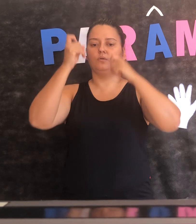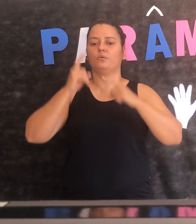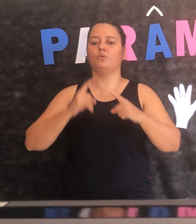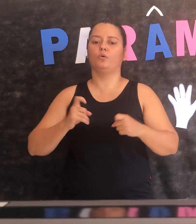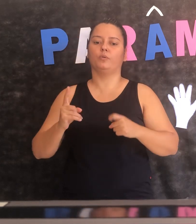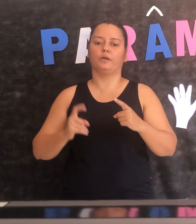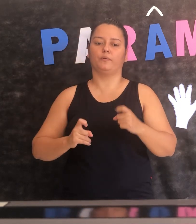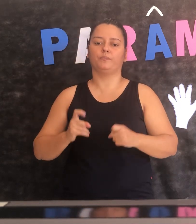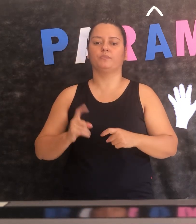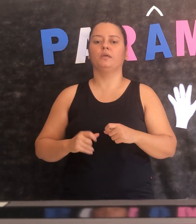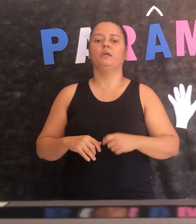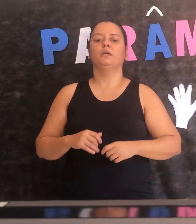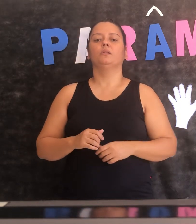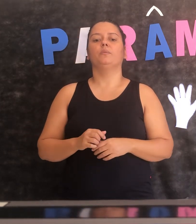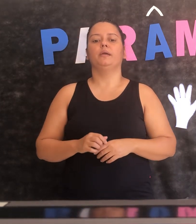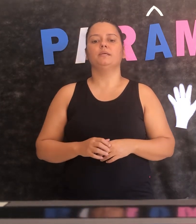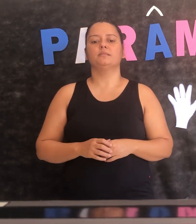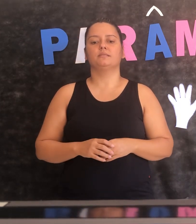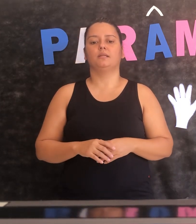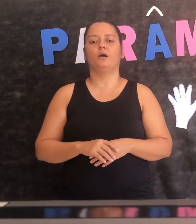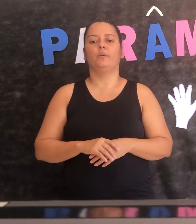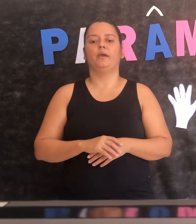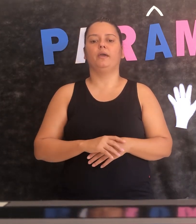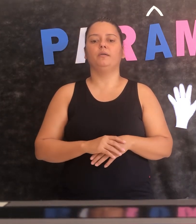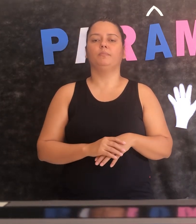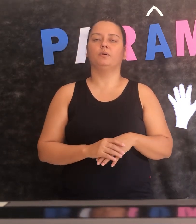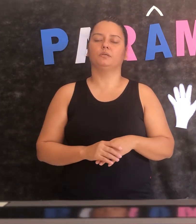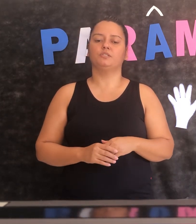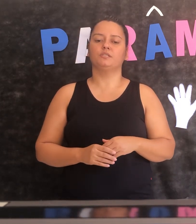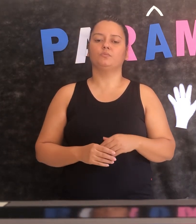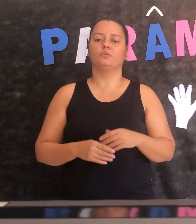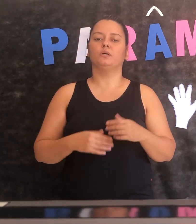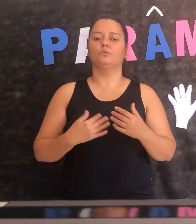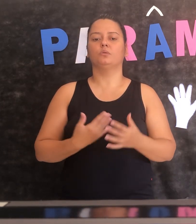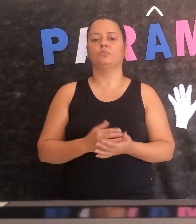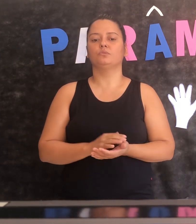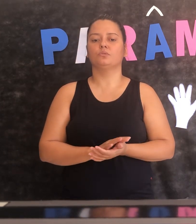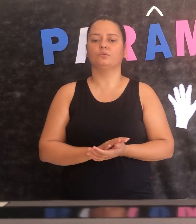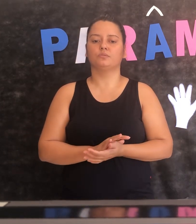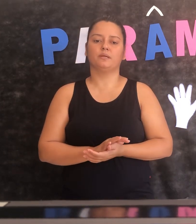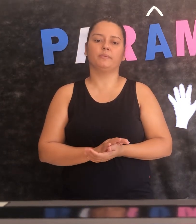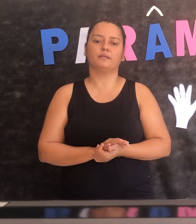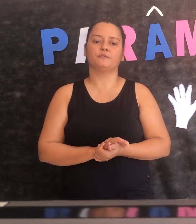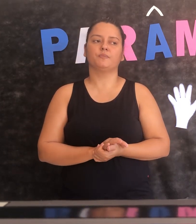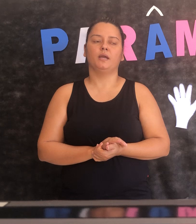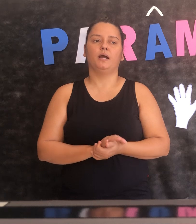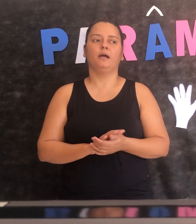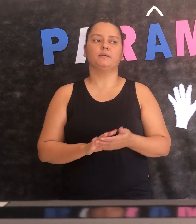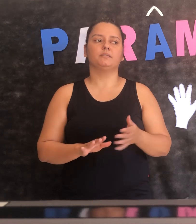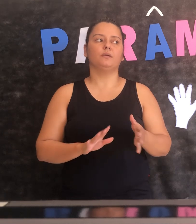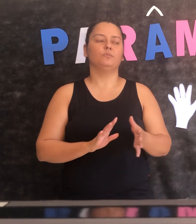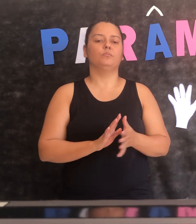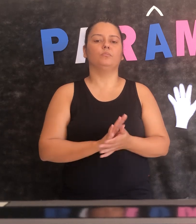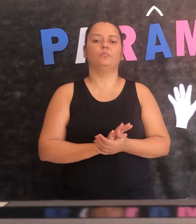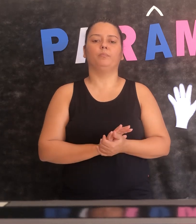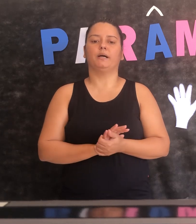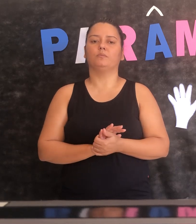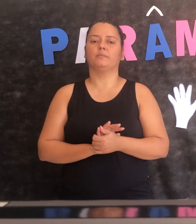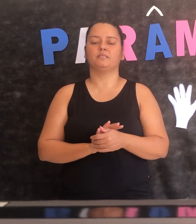ou corporal. Então, esse sinal é importantíssimo tanto quanto os outros demais. Ah, mas tem um parâmetro mais